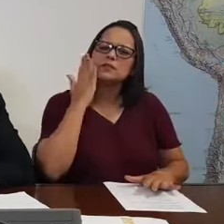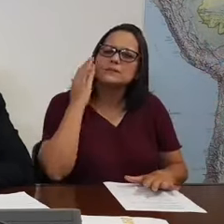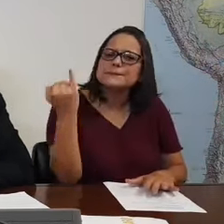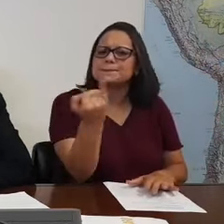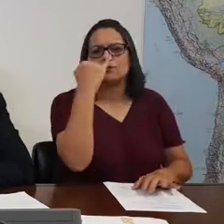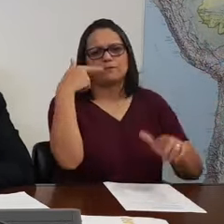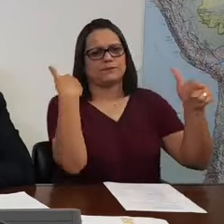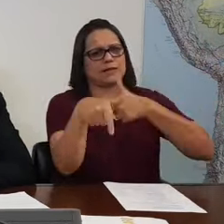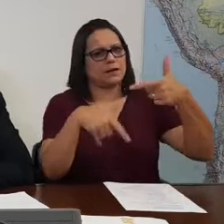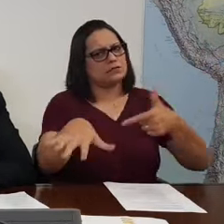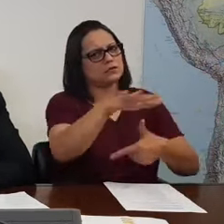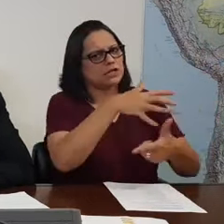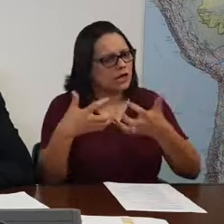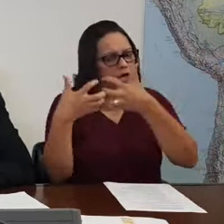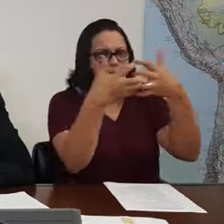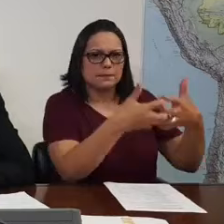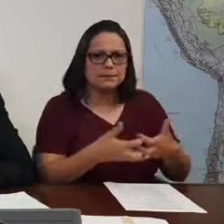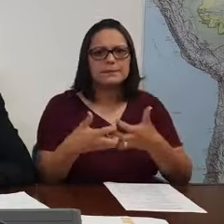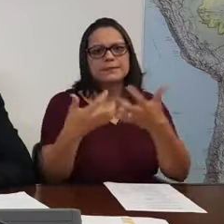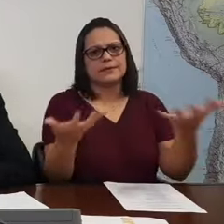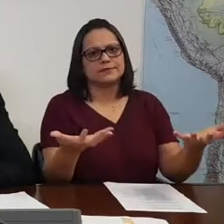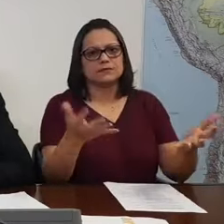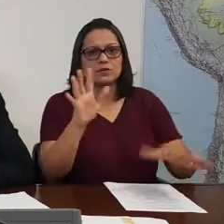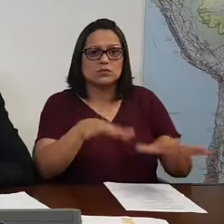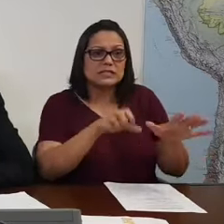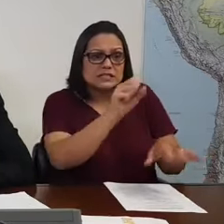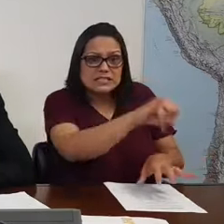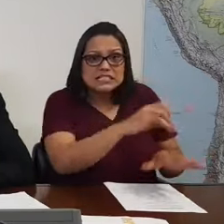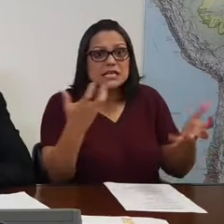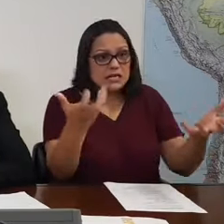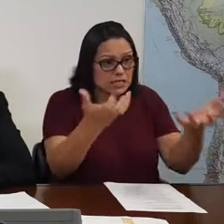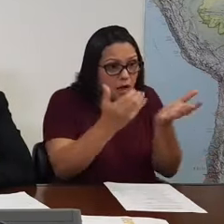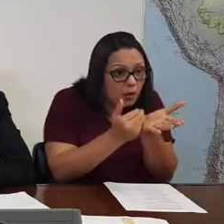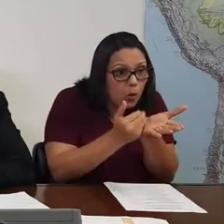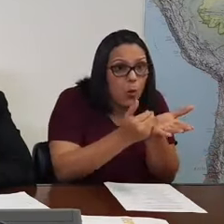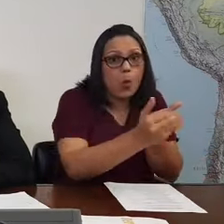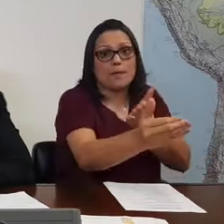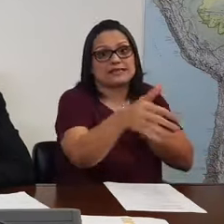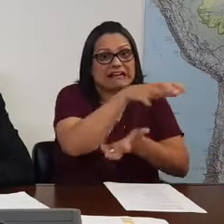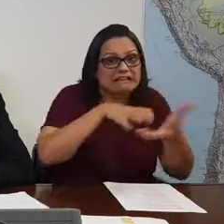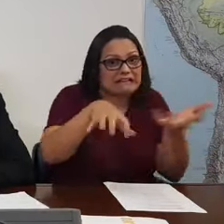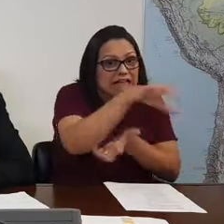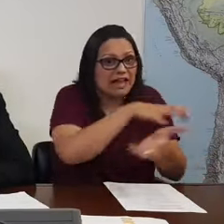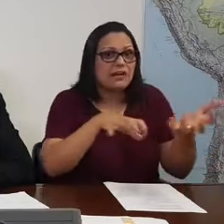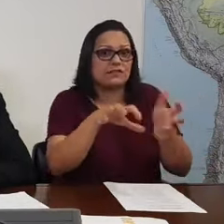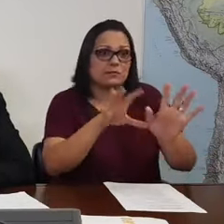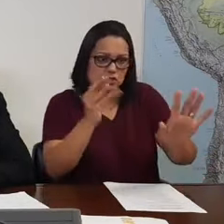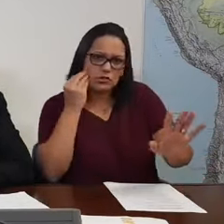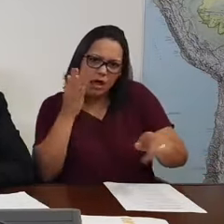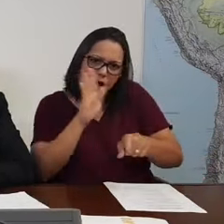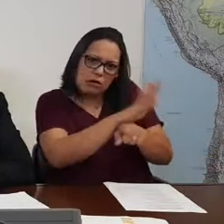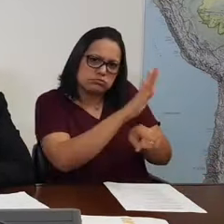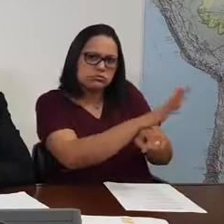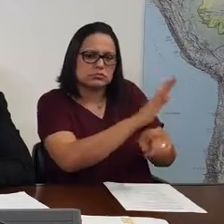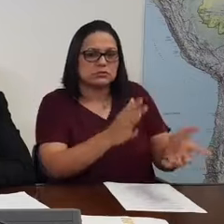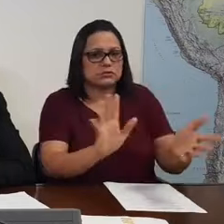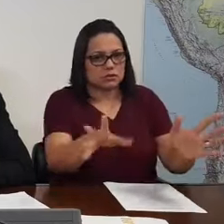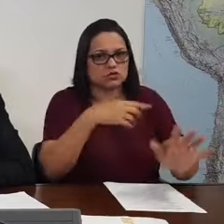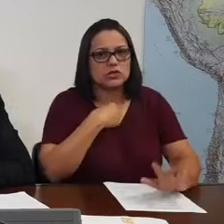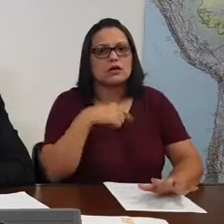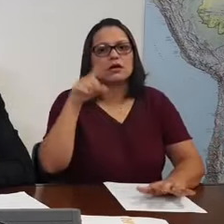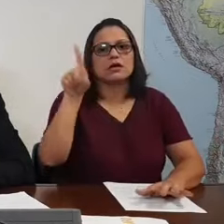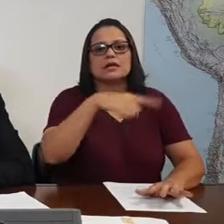importância deles e uma possível greve foi debelada, mas continuam trabalhando para atendê-los. Né? Então, por exemplo,